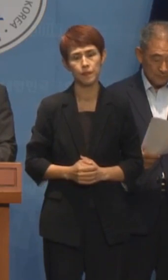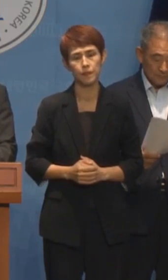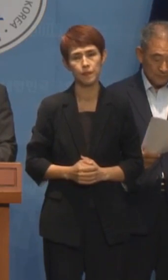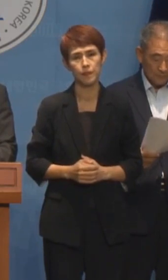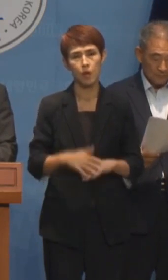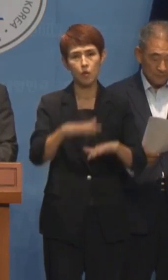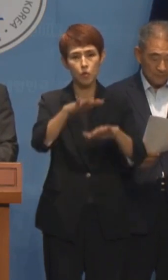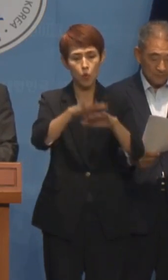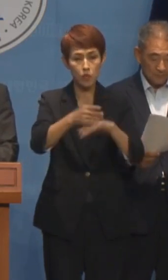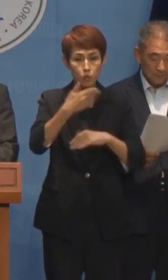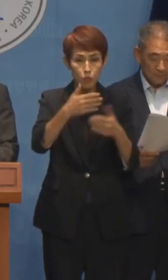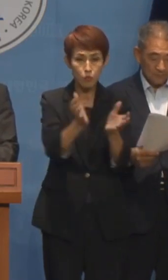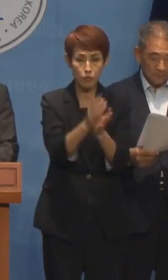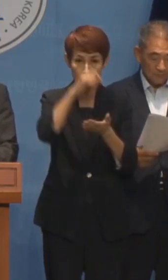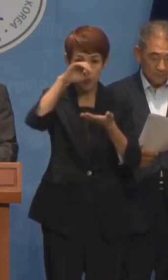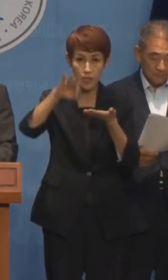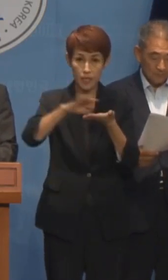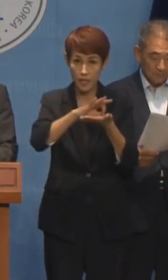농식품부 예산의 경우